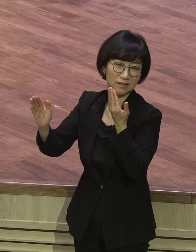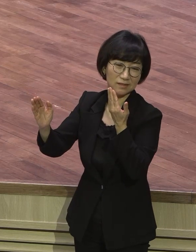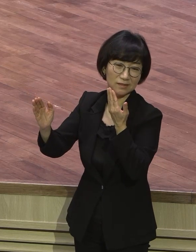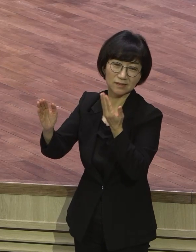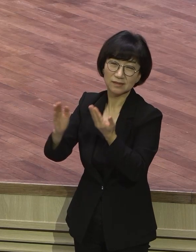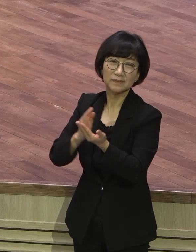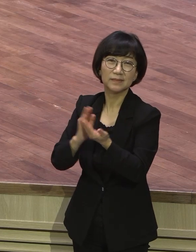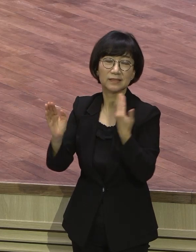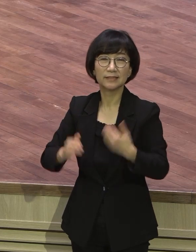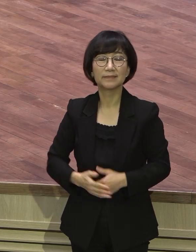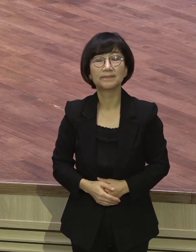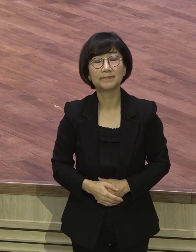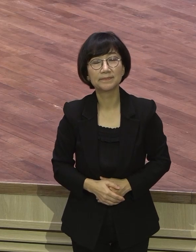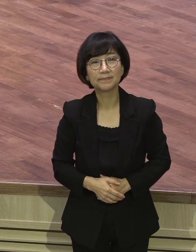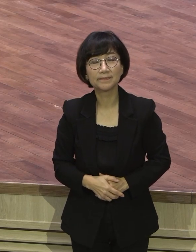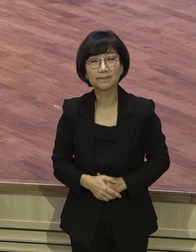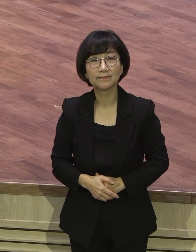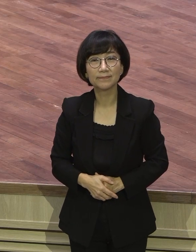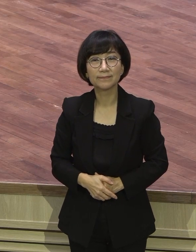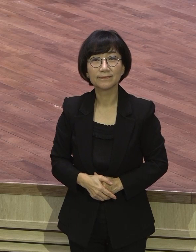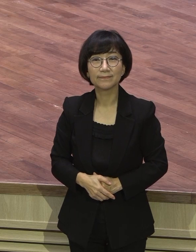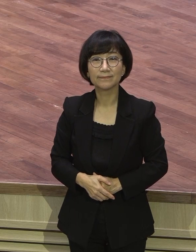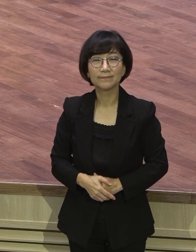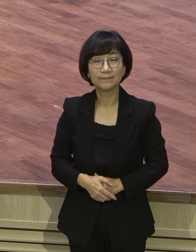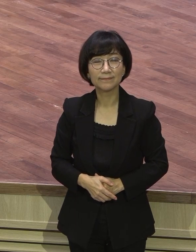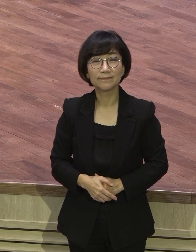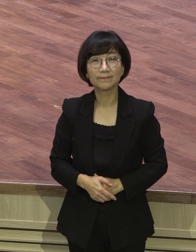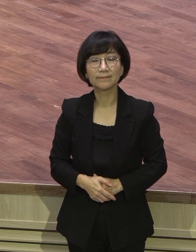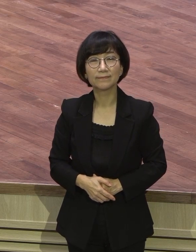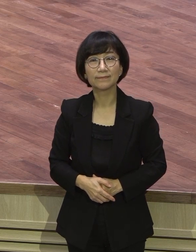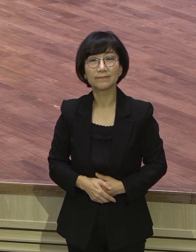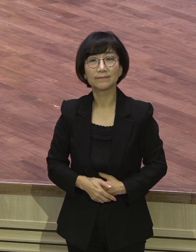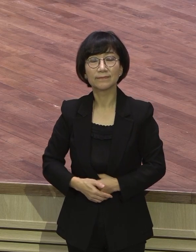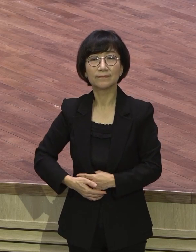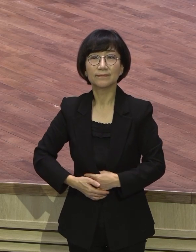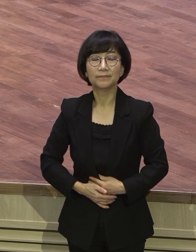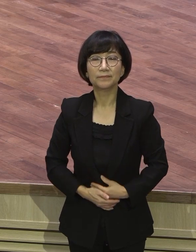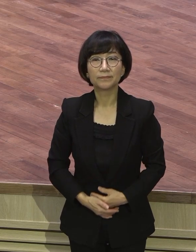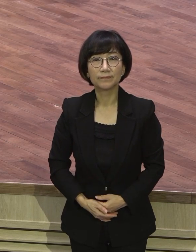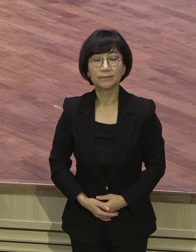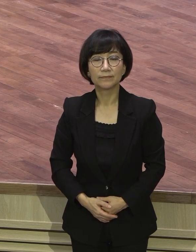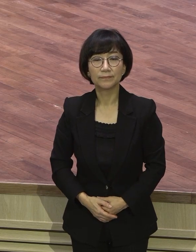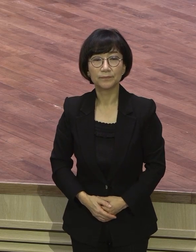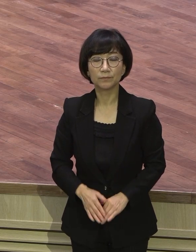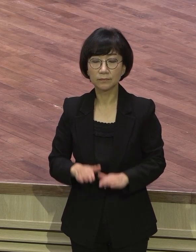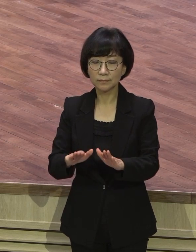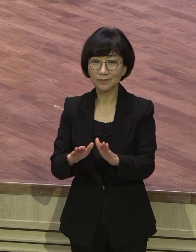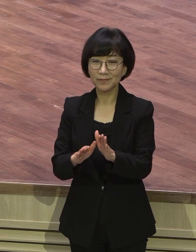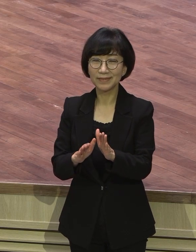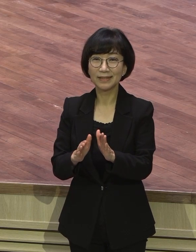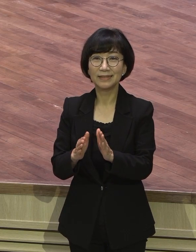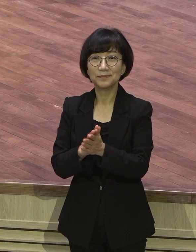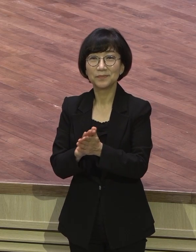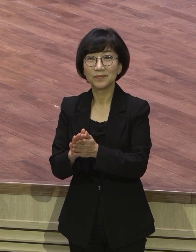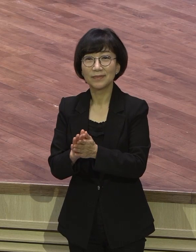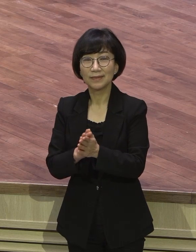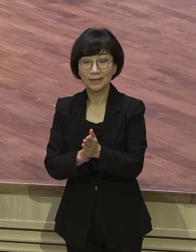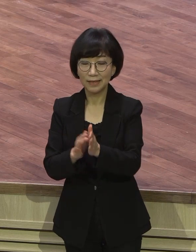이게 문제예요 하나님이 원하는 의의가 아니라는 거예요 그래서 예수님께서는 지금 계속해서 이들에게